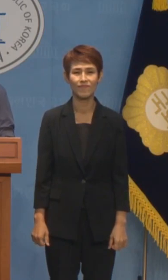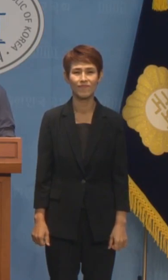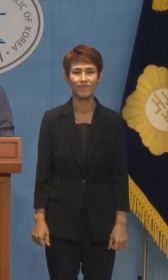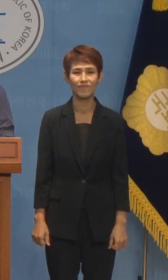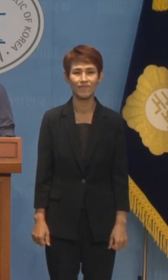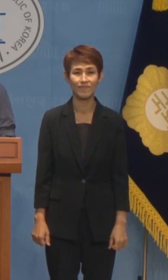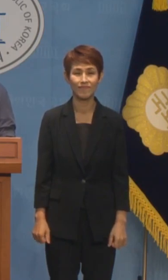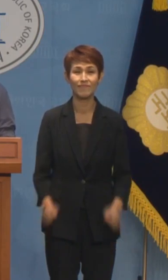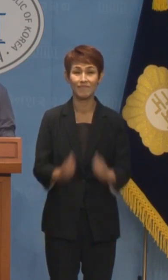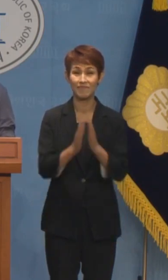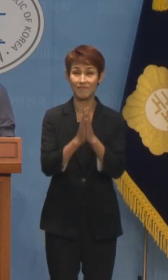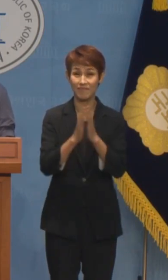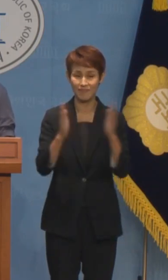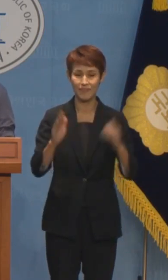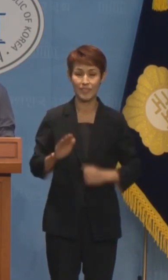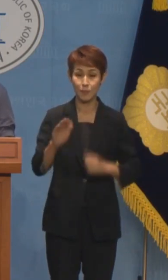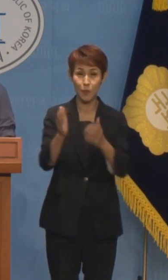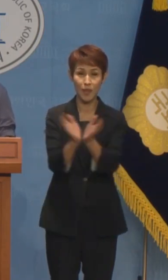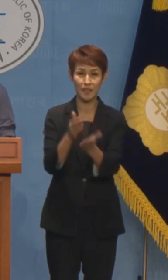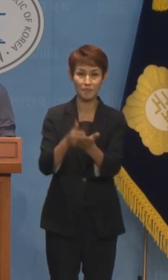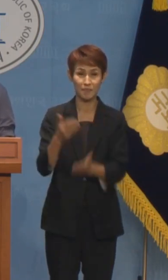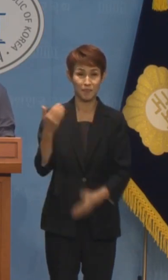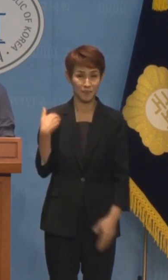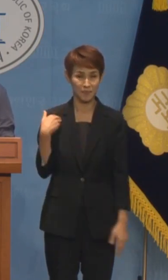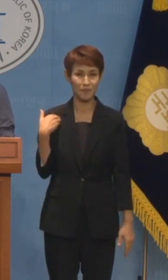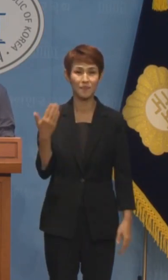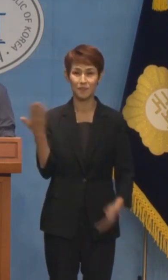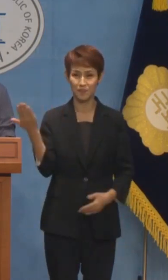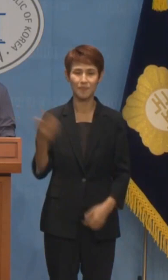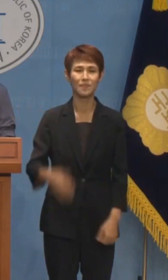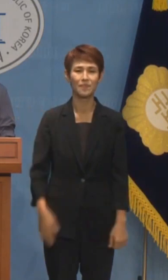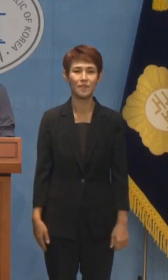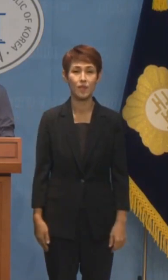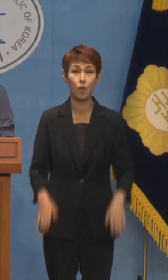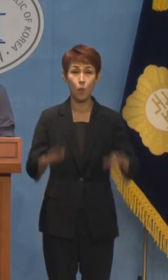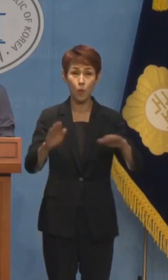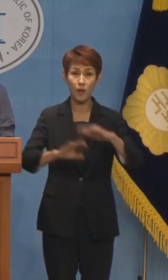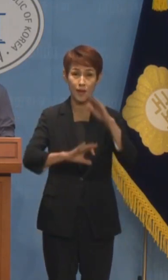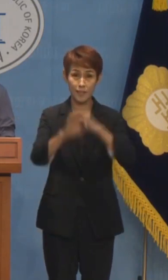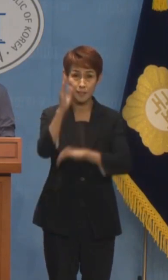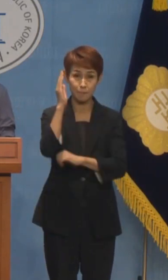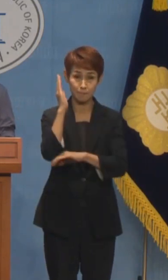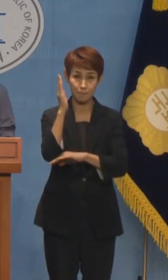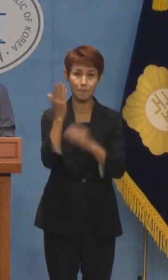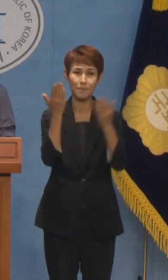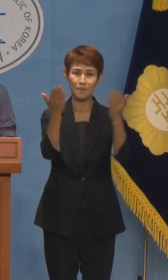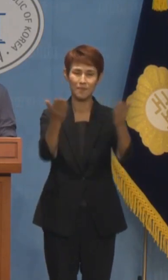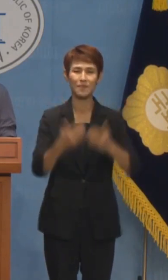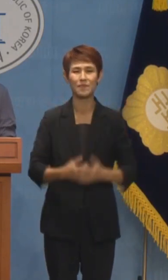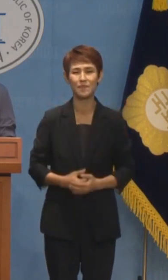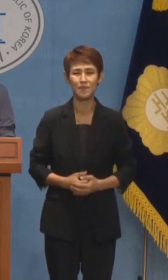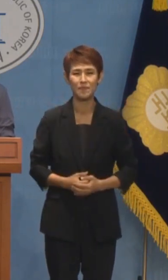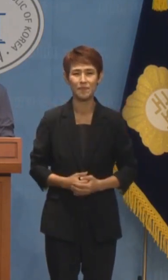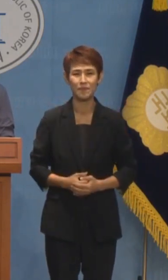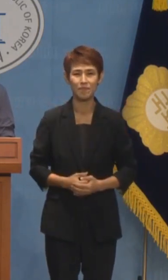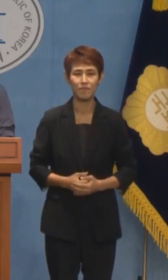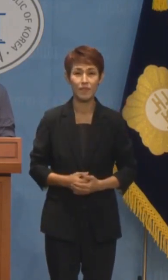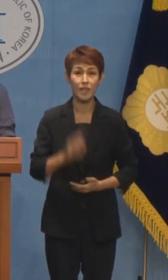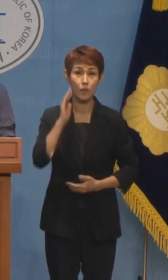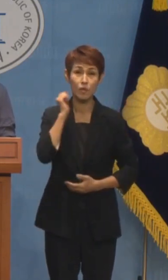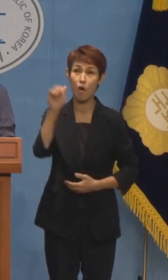예 시작하겠습니다 진보당 수석 대변인 홍성규 오늘 오전 브리핑 한 건 드리겠습니다